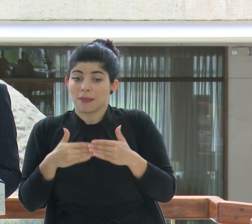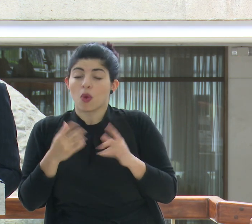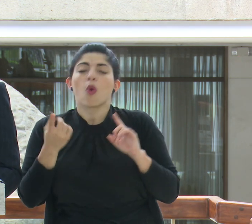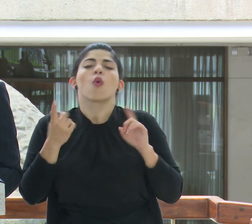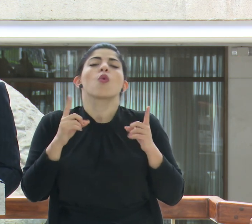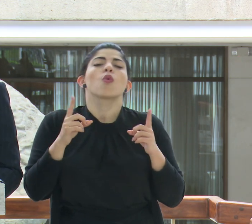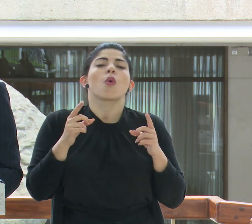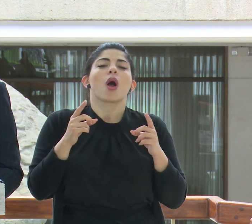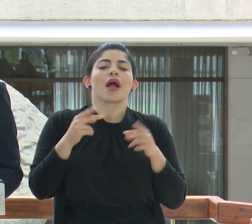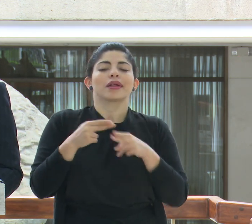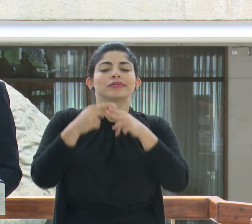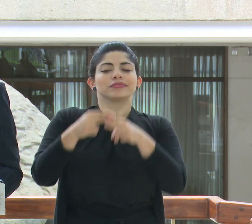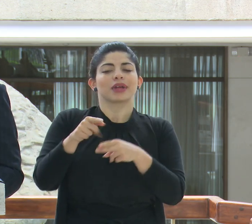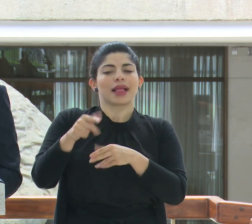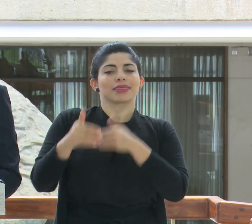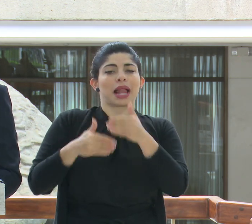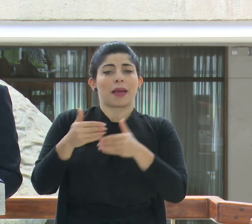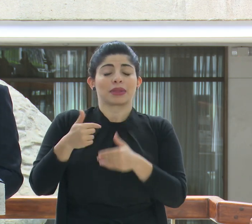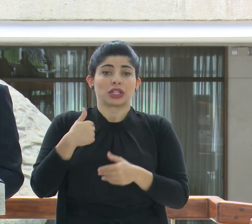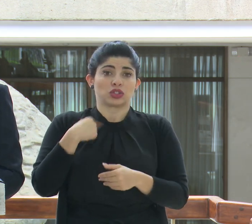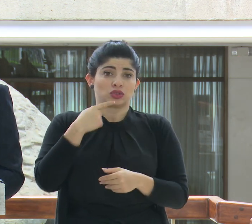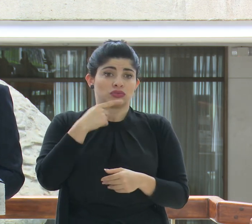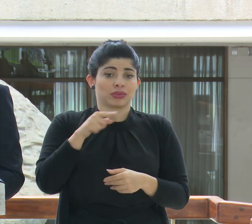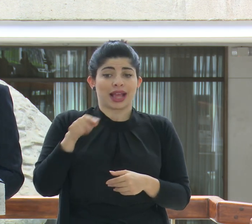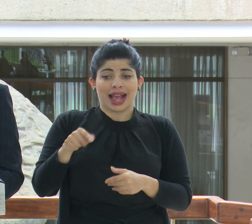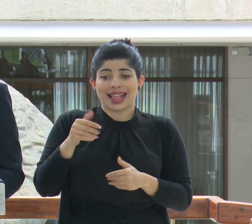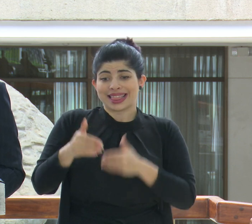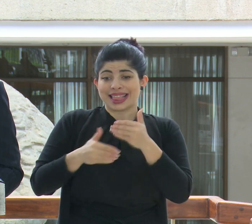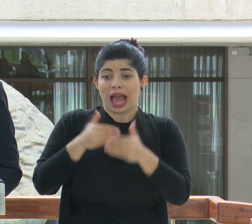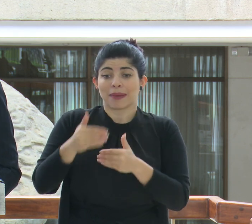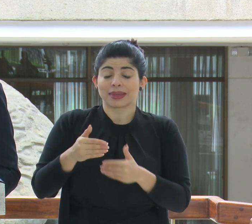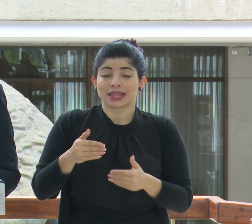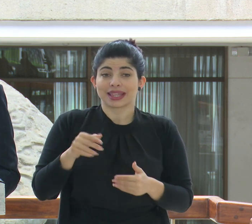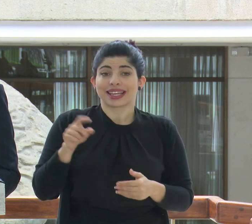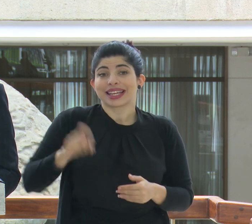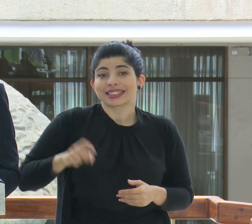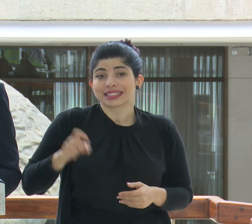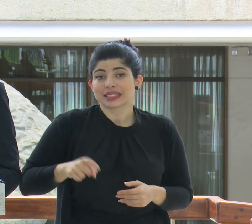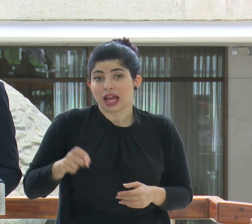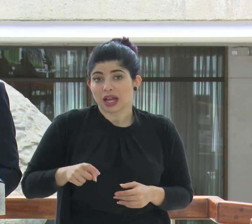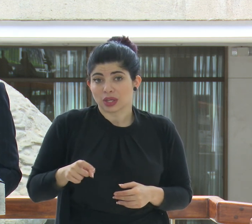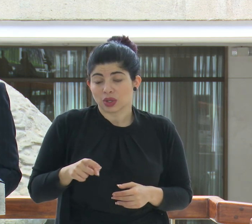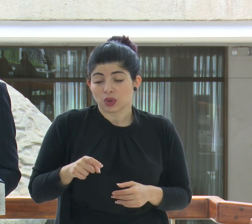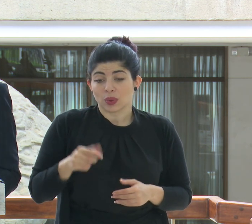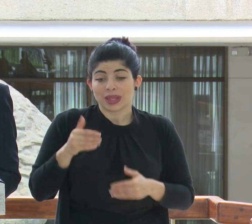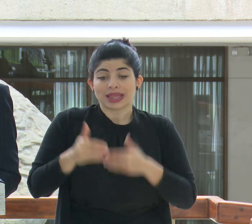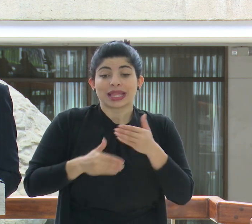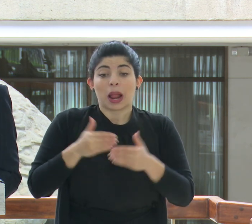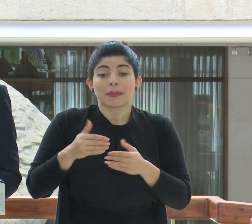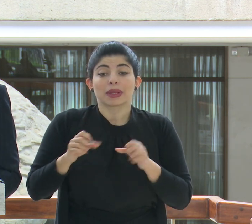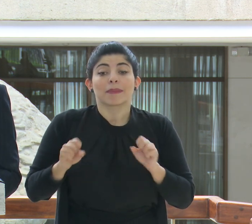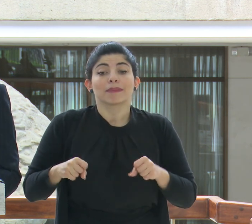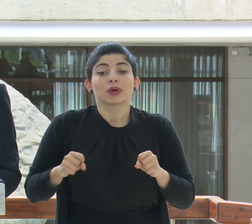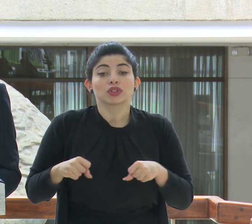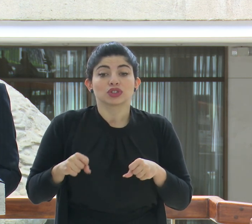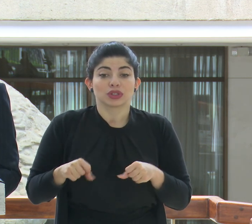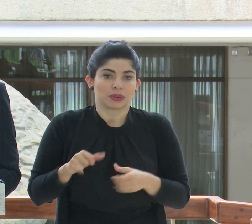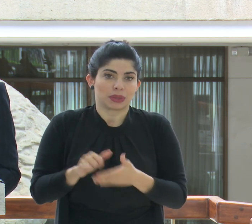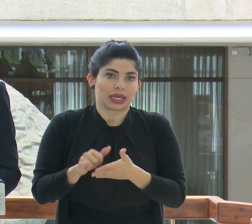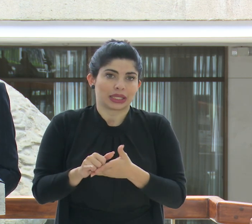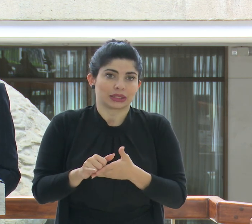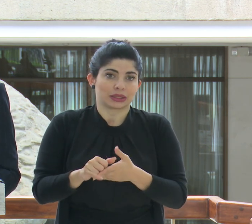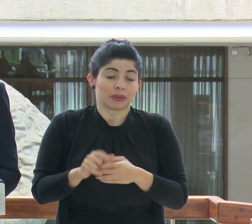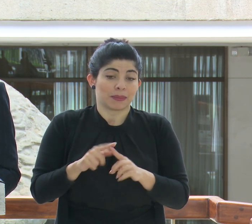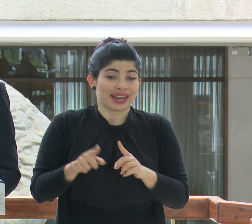¿cuál calificativo le pondría al trámite? Yo digo, fue el trámite necesario y el trámite posible.